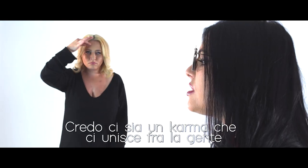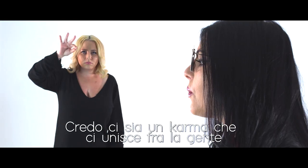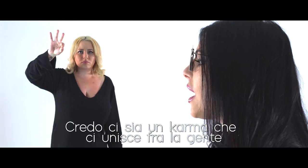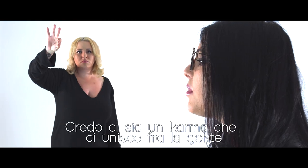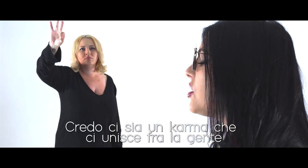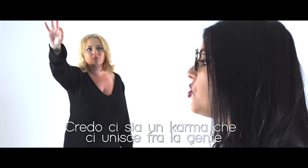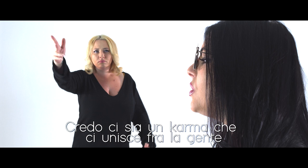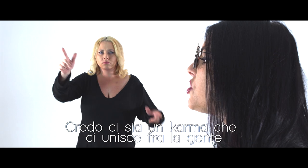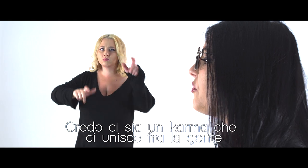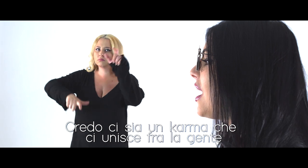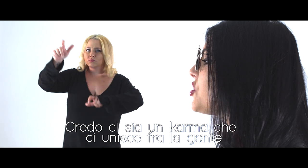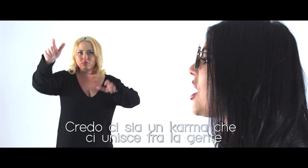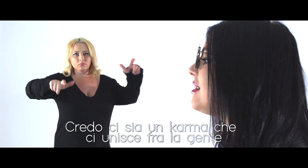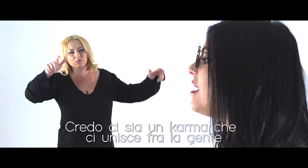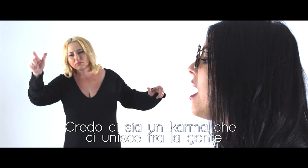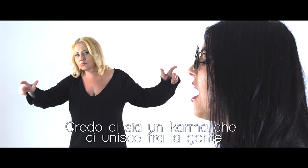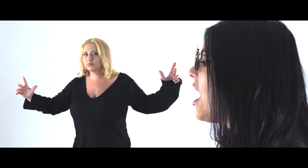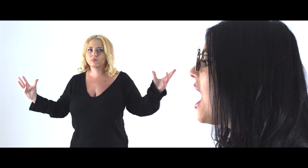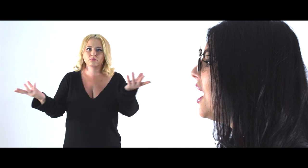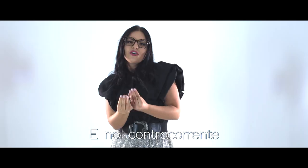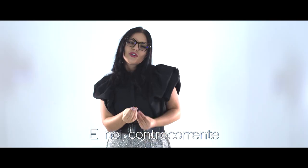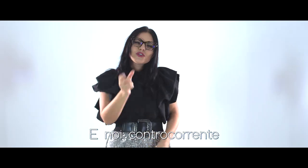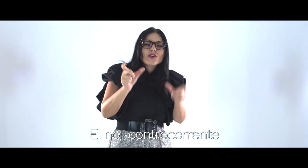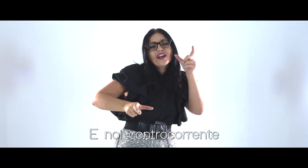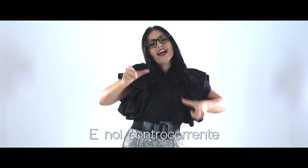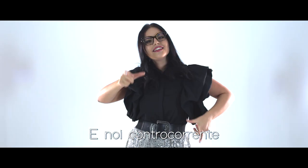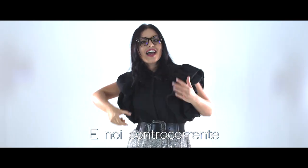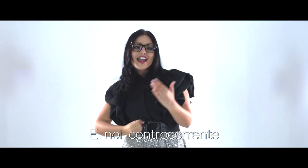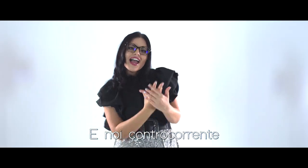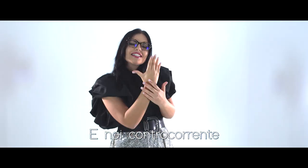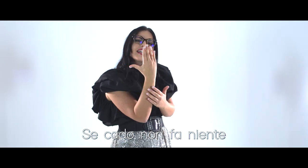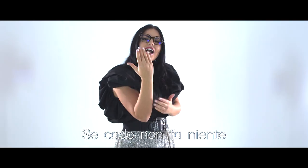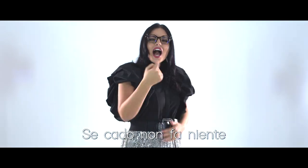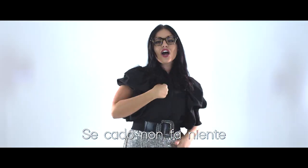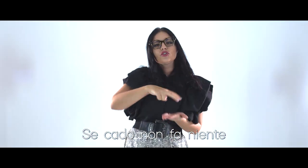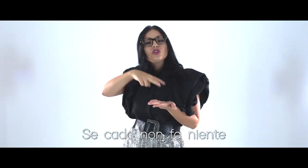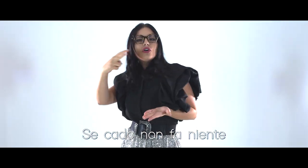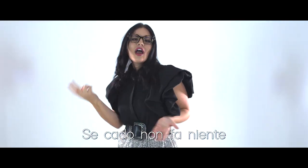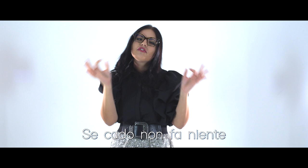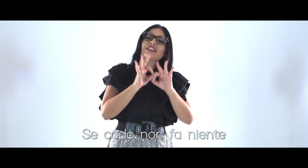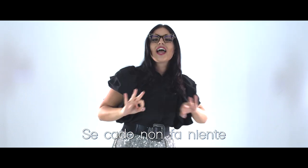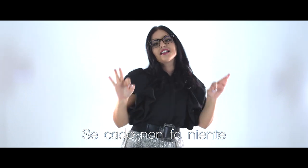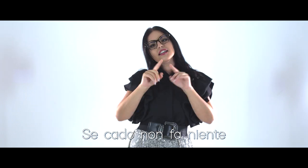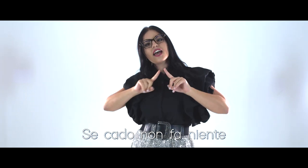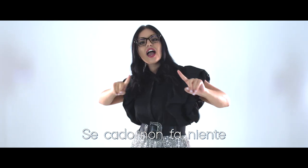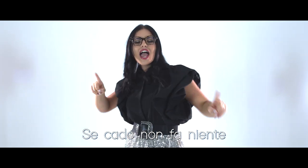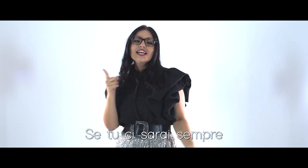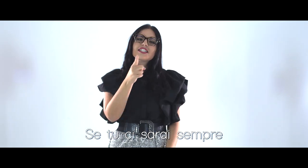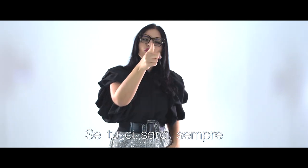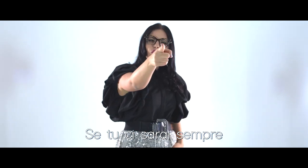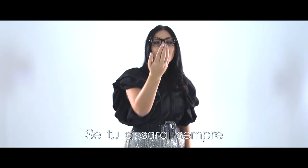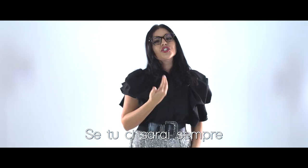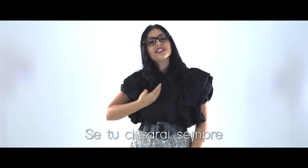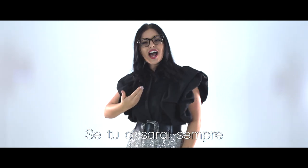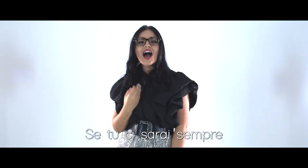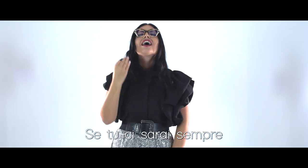Credo ci sia un karma che ci unisce fra la gente e noi controcorrente. Se cado non fa niente, se